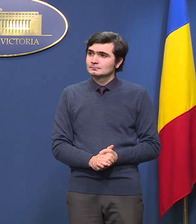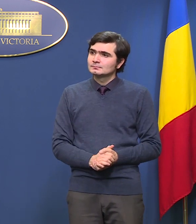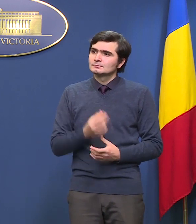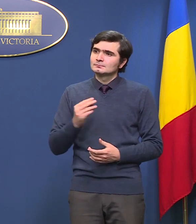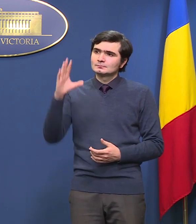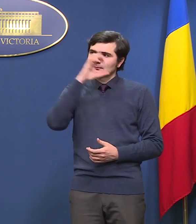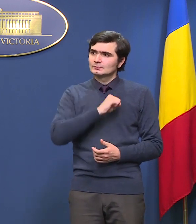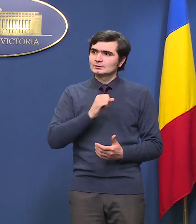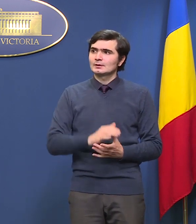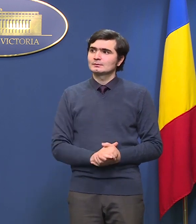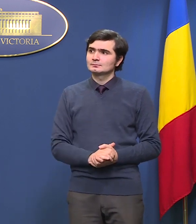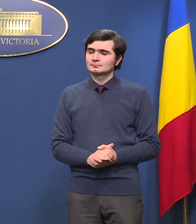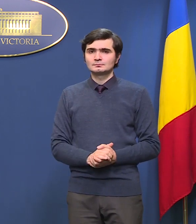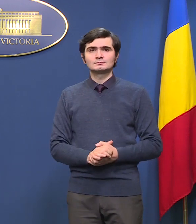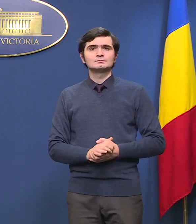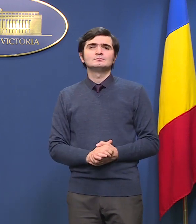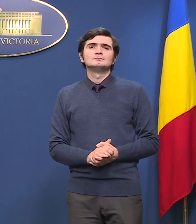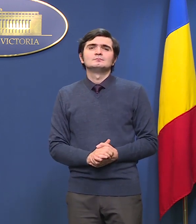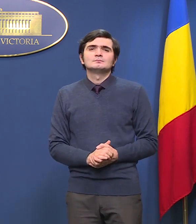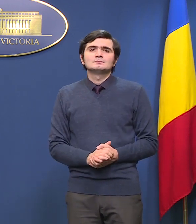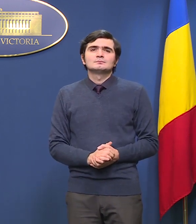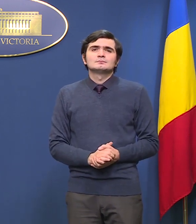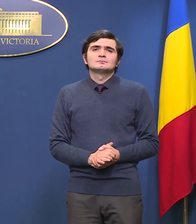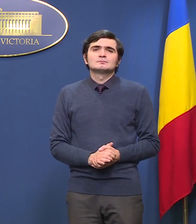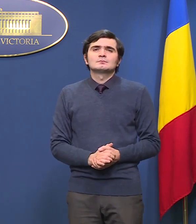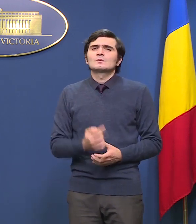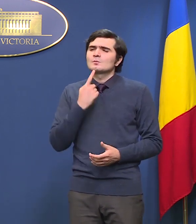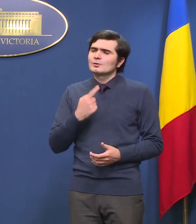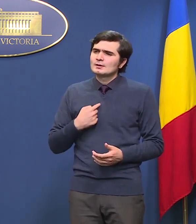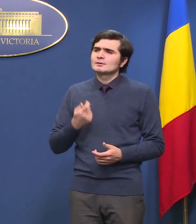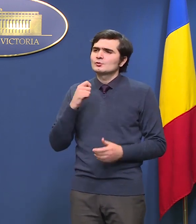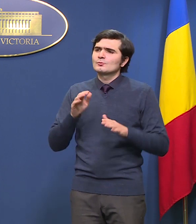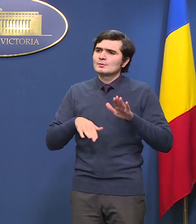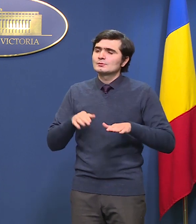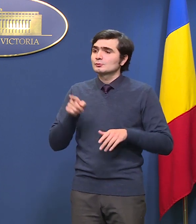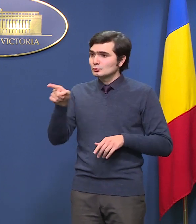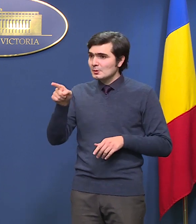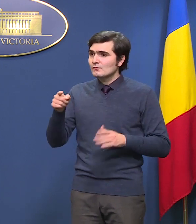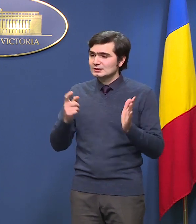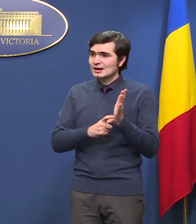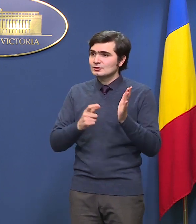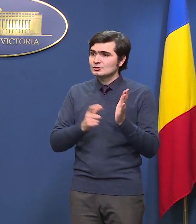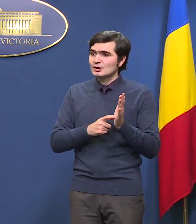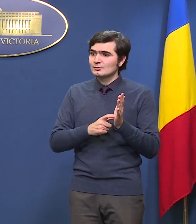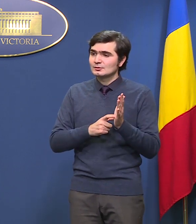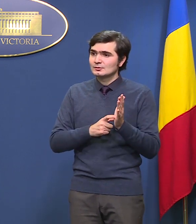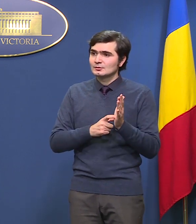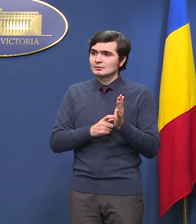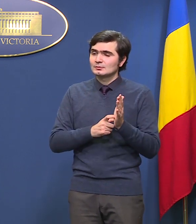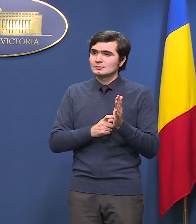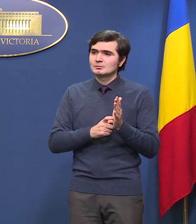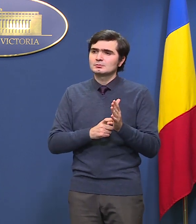Bună seara, Alexandra Popescu, Antena 1 Observator. Domnule ministru, spuneți-mi dacă ați solicitat derogarea de la articolul 15